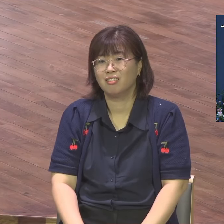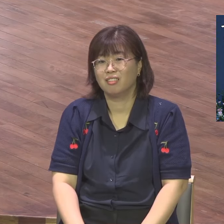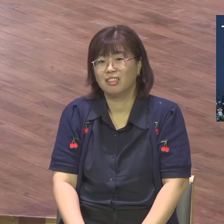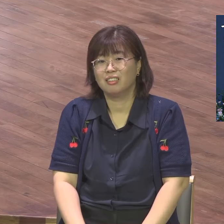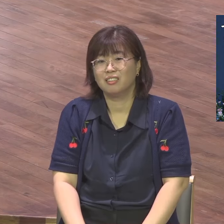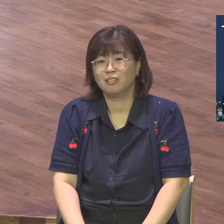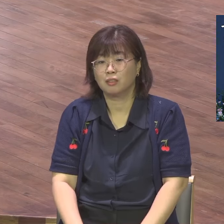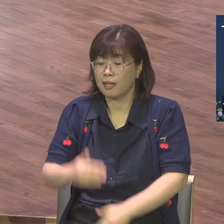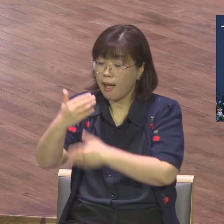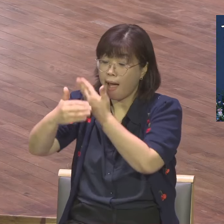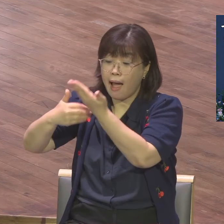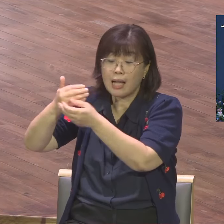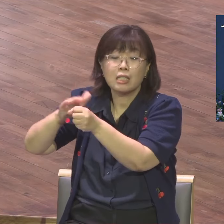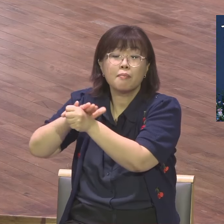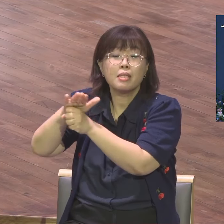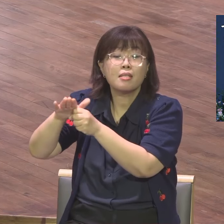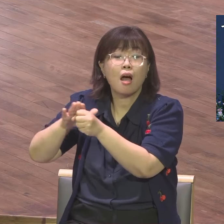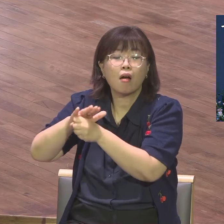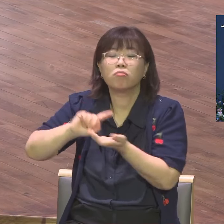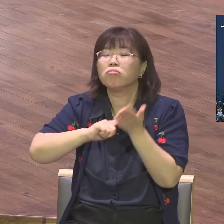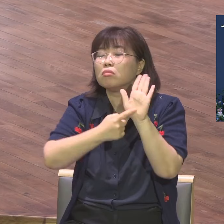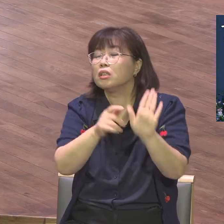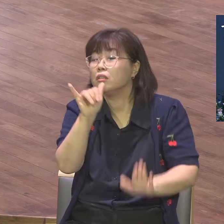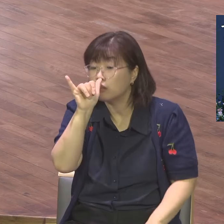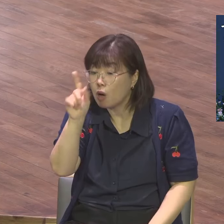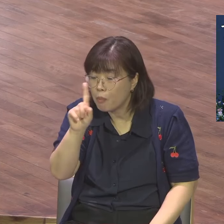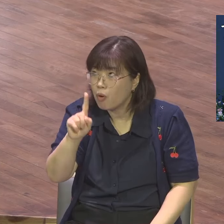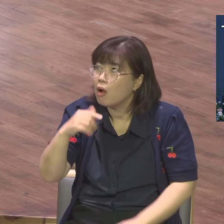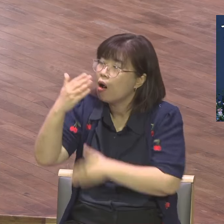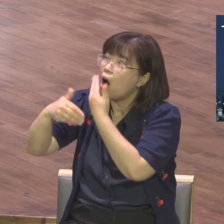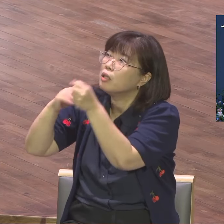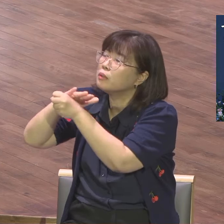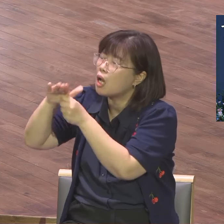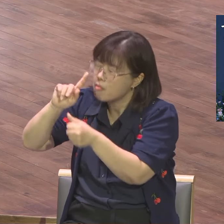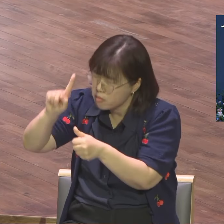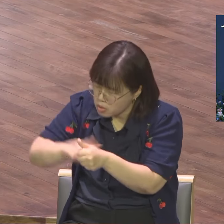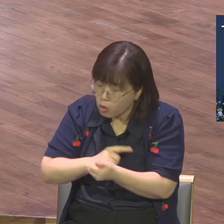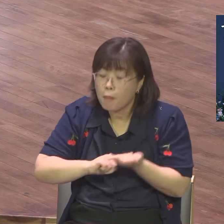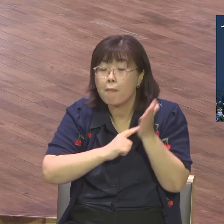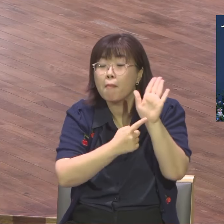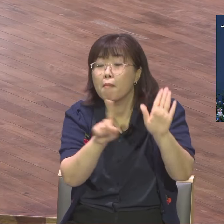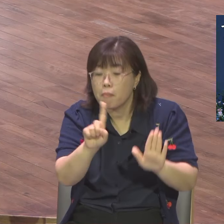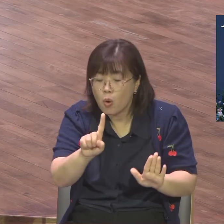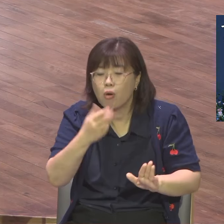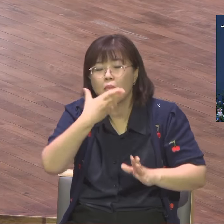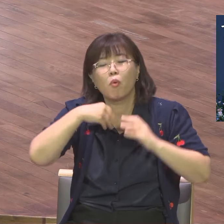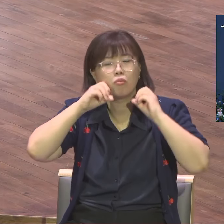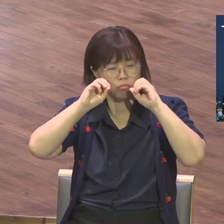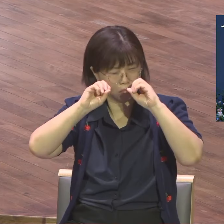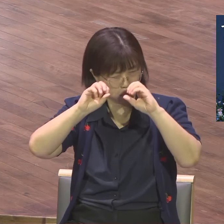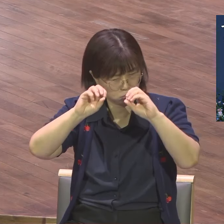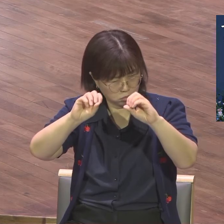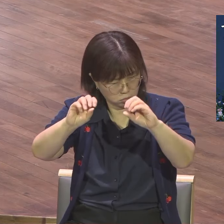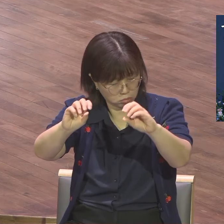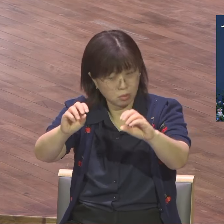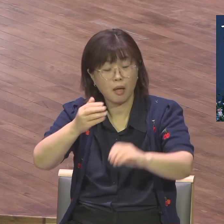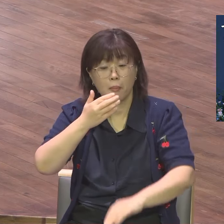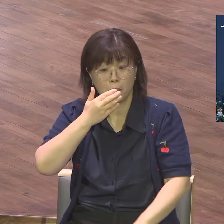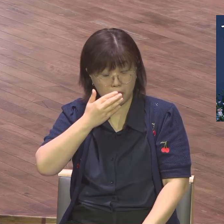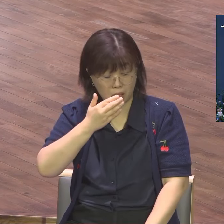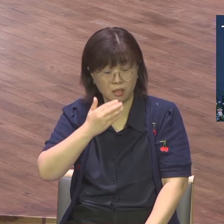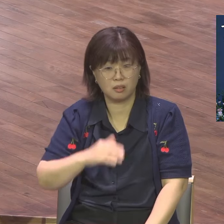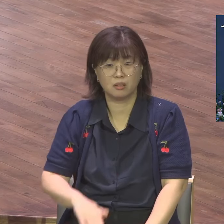정말 하나님 사랑하는 사람은요 생명 구원을 위해서 헌신한 사람이에요. 가장 가치 있게 쓰는 시간이요